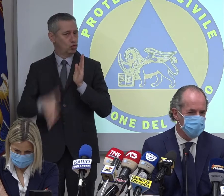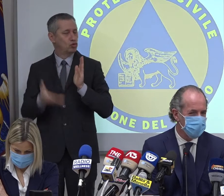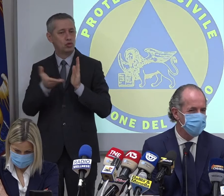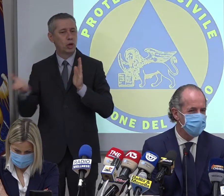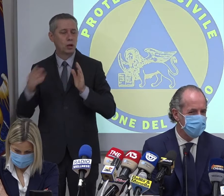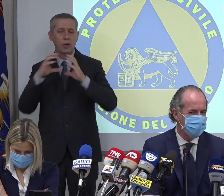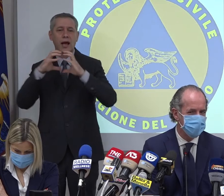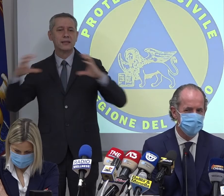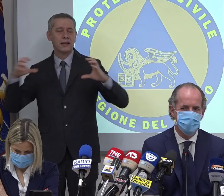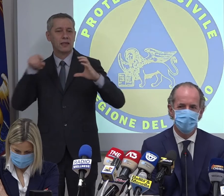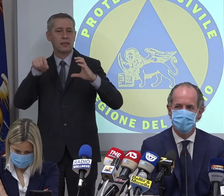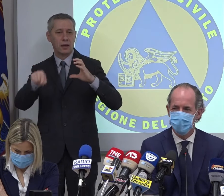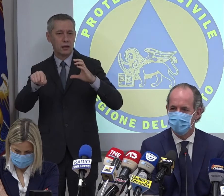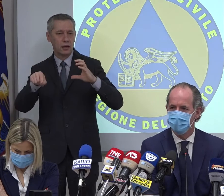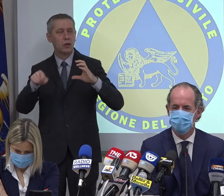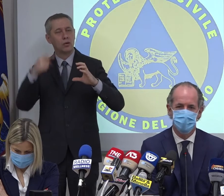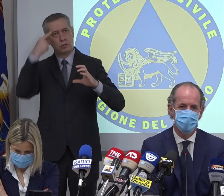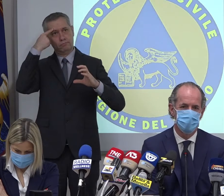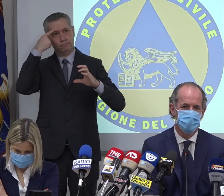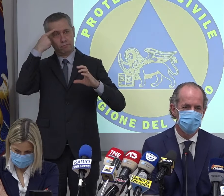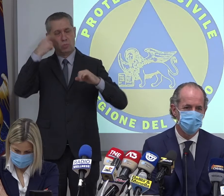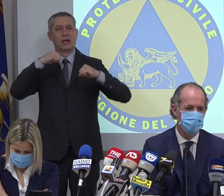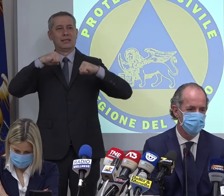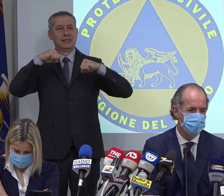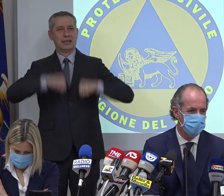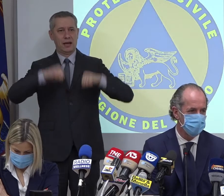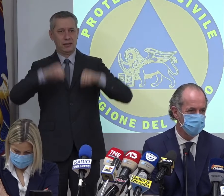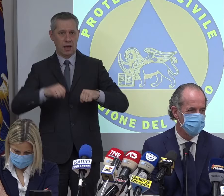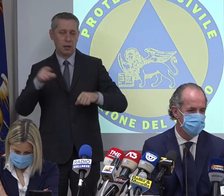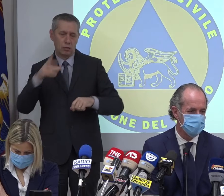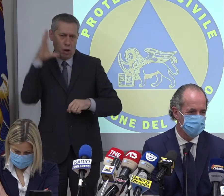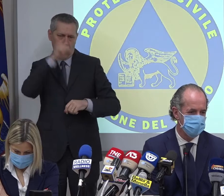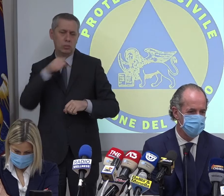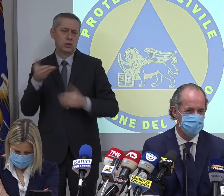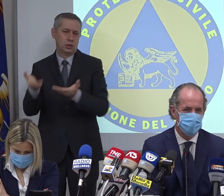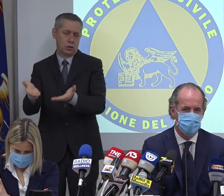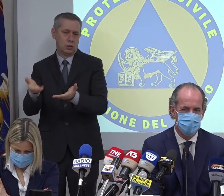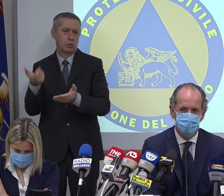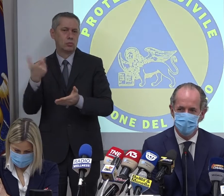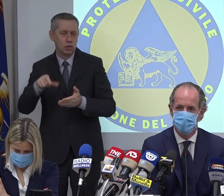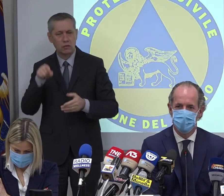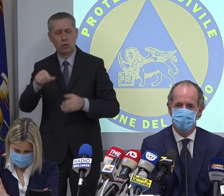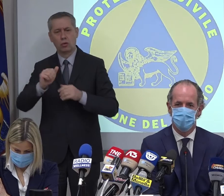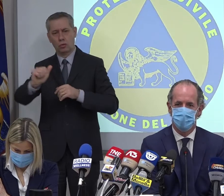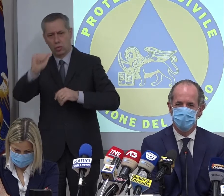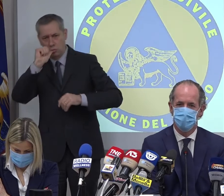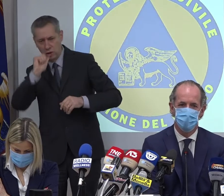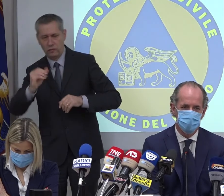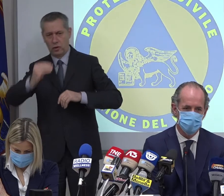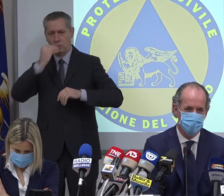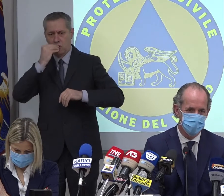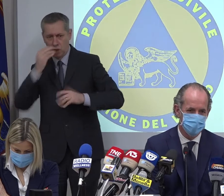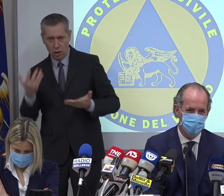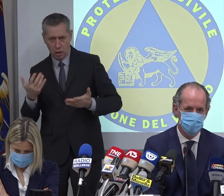La Regione Veneto ha fatto ordine sulle vaccinazioni finite nel portale nazionale nella cosiddetta categoria altro. Ebbene,